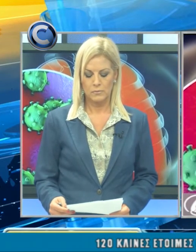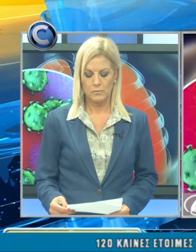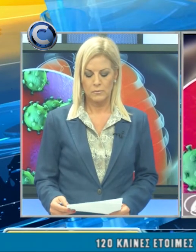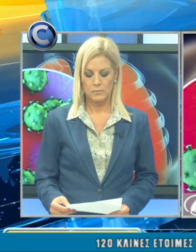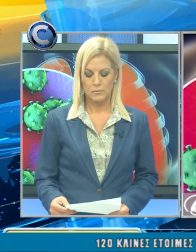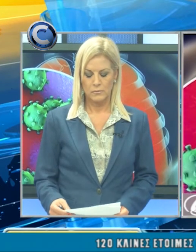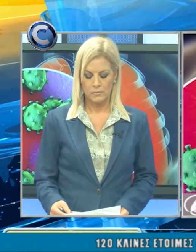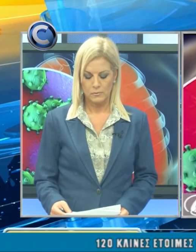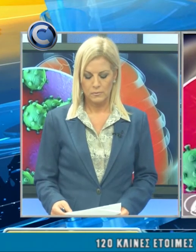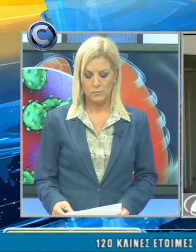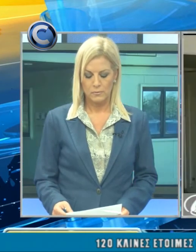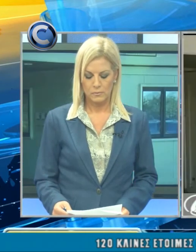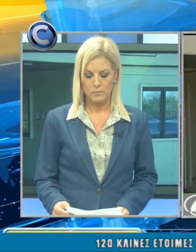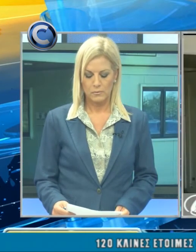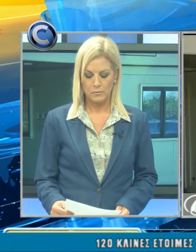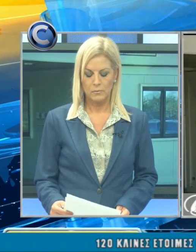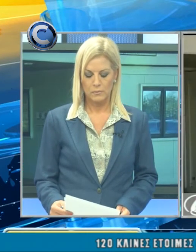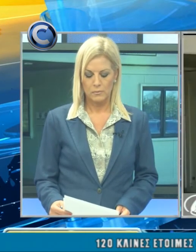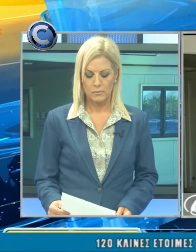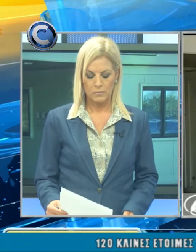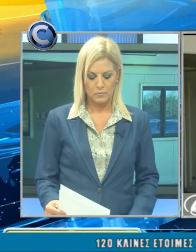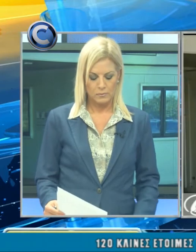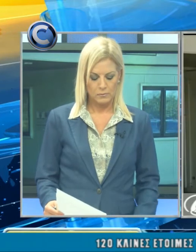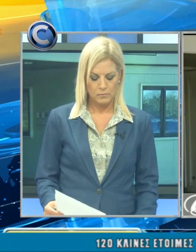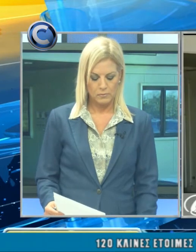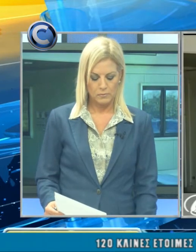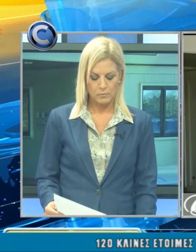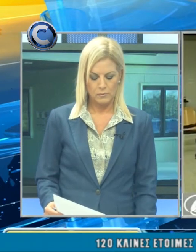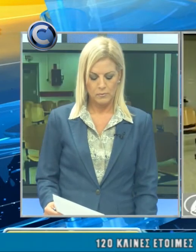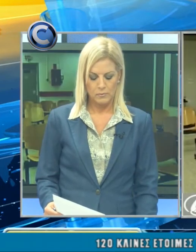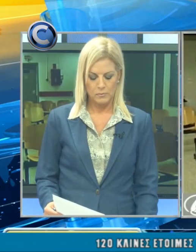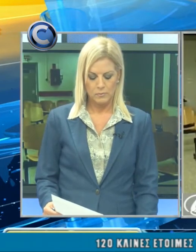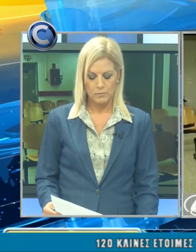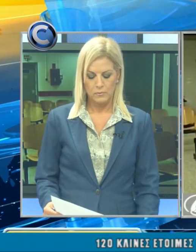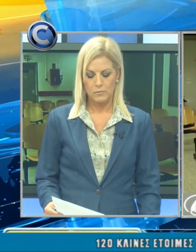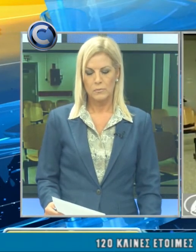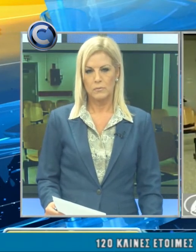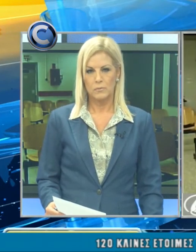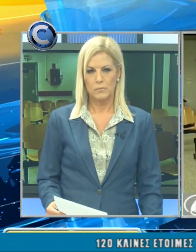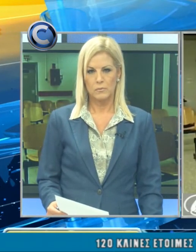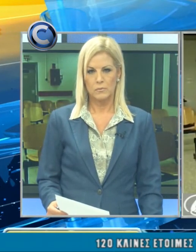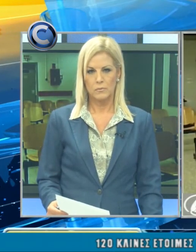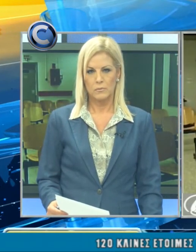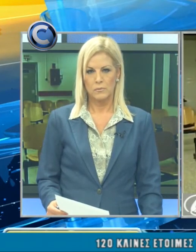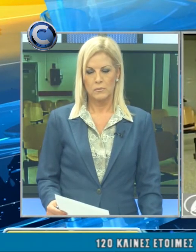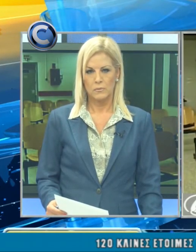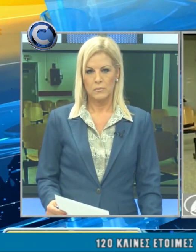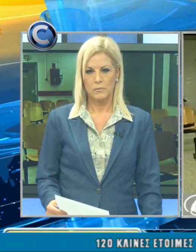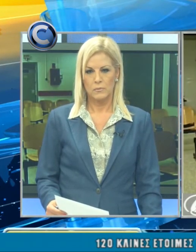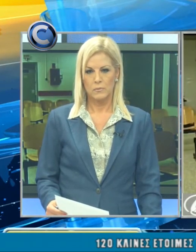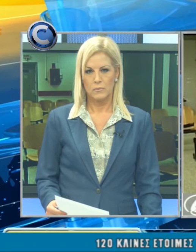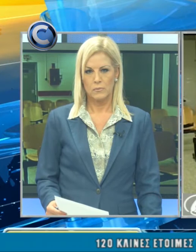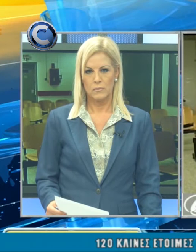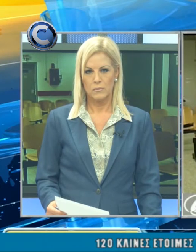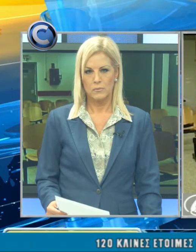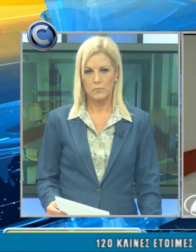του Παγκόσμιου Οργανισμού Υγείας και να εξάγουμε και οποιαδήποτε συμπεράσματα, είτε επιδημιολογικά,